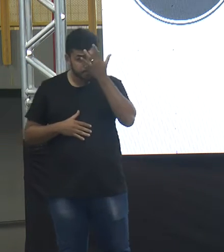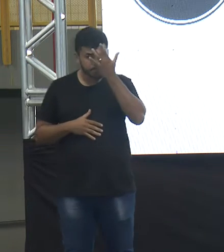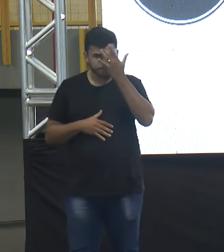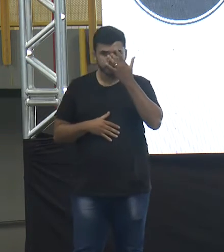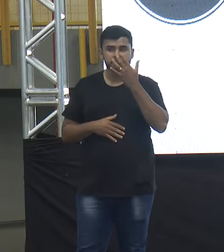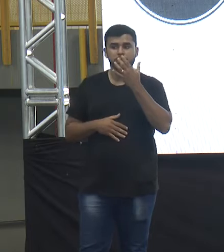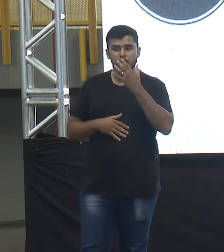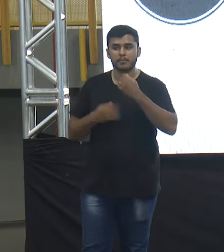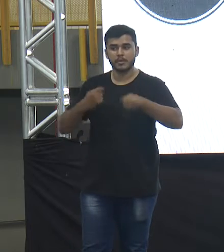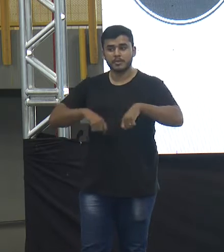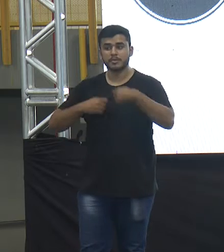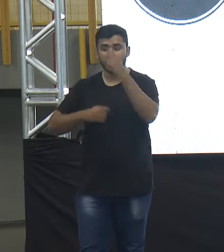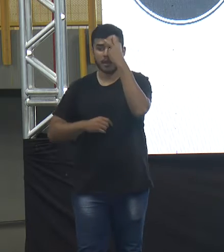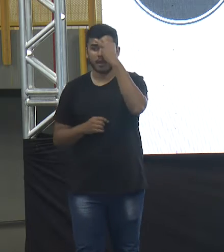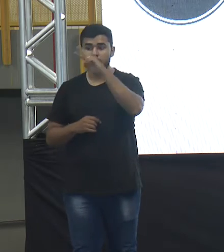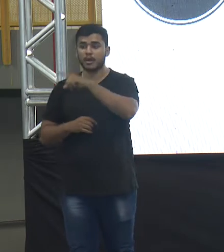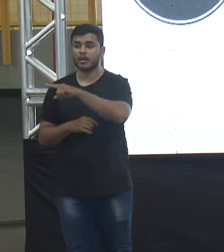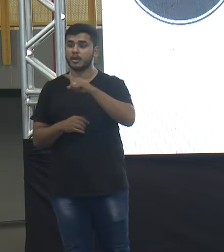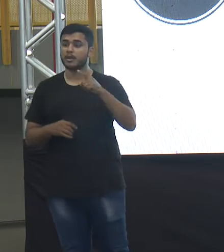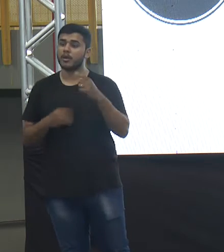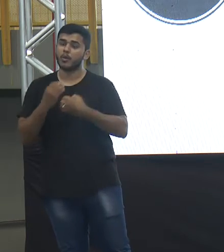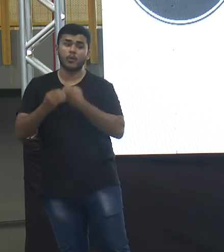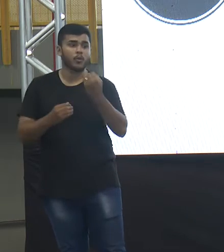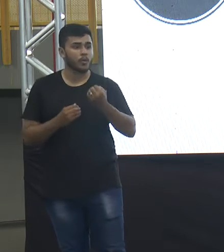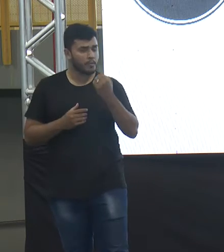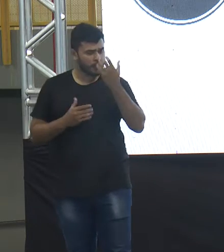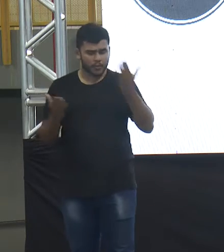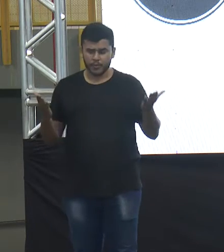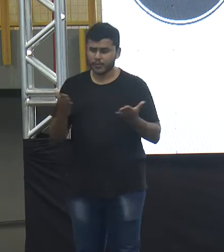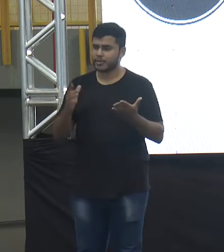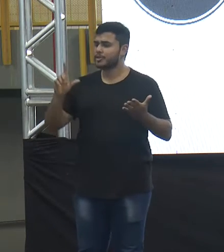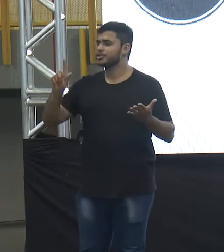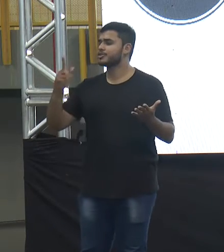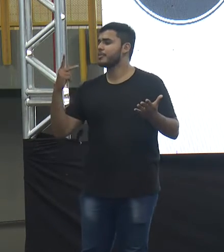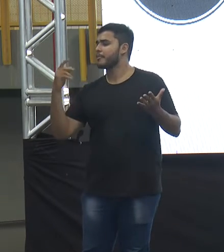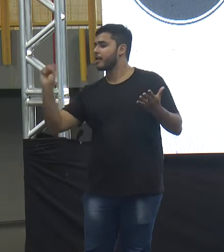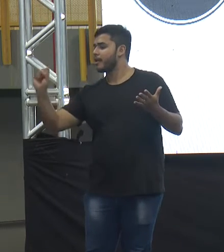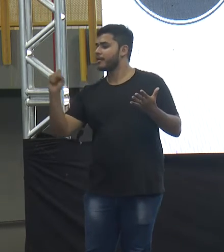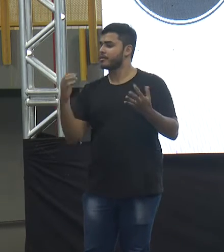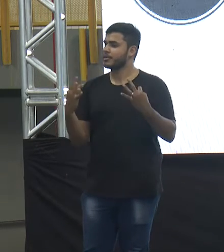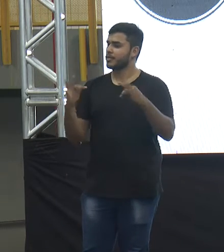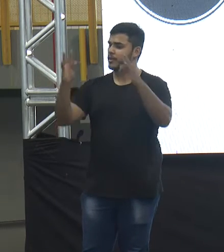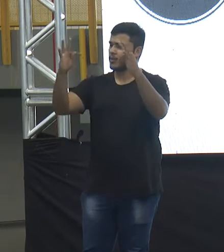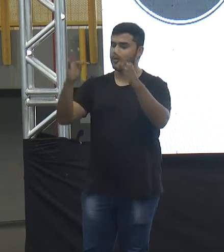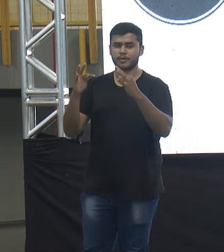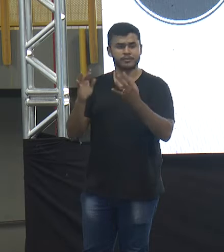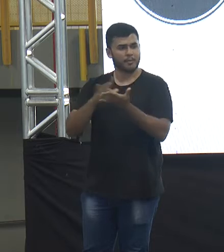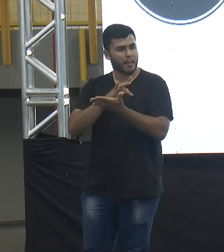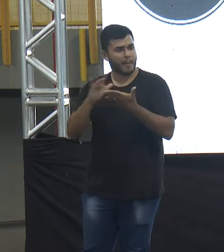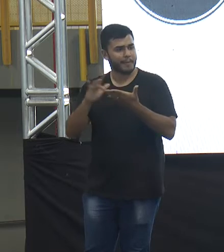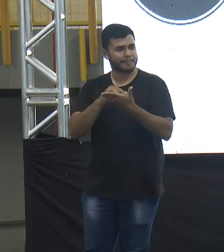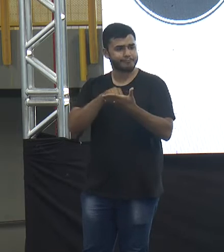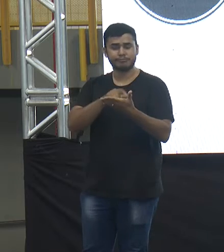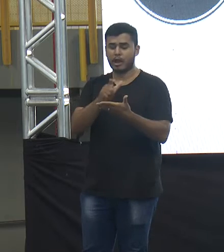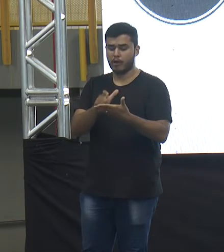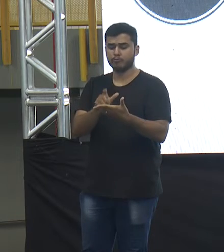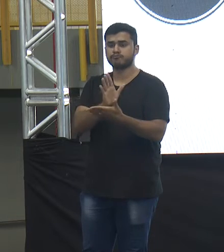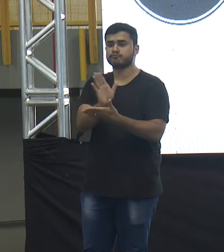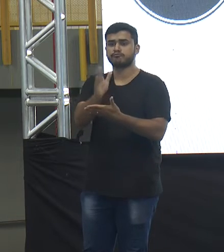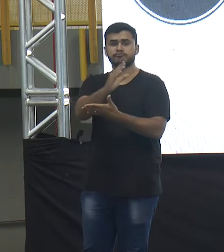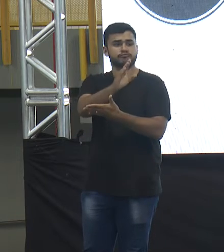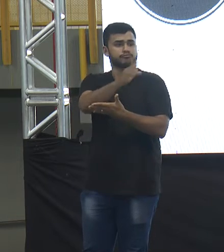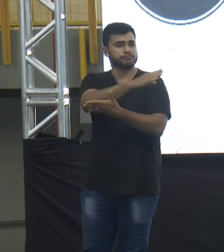né? Porque se hoje a gente tem toda uma facilidade, a partir da sofisticação, da tecnologia que está à